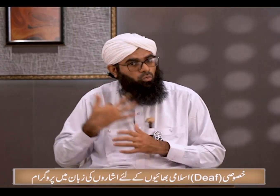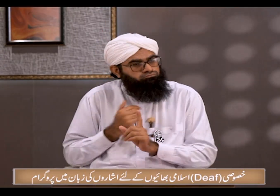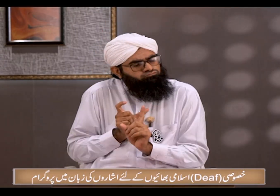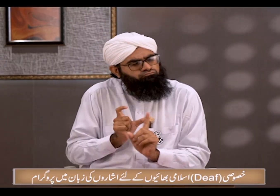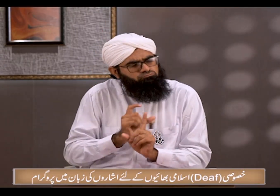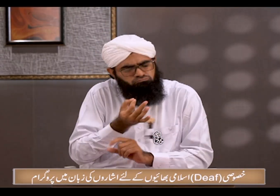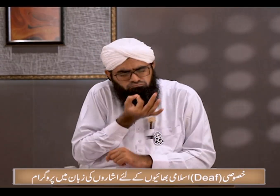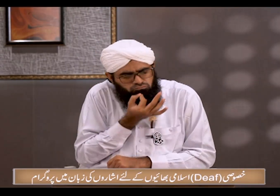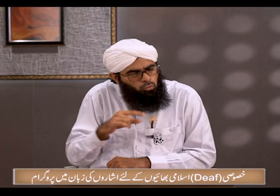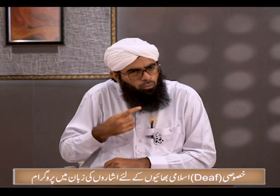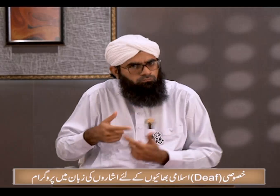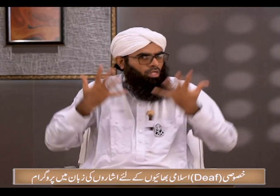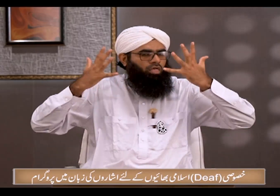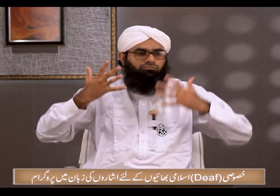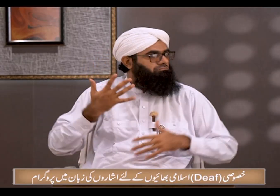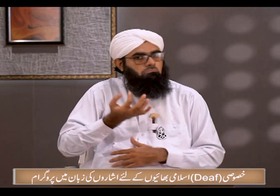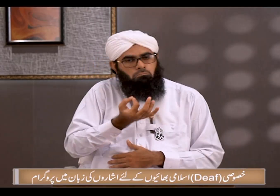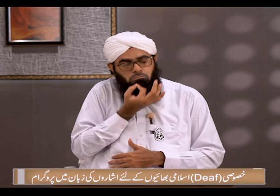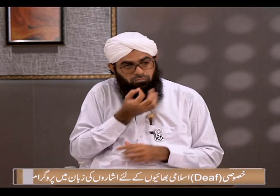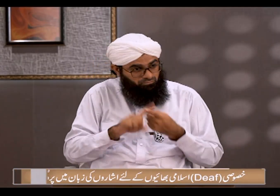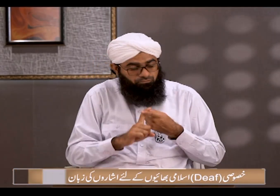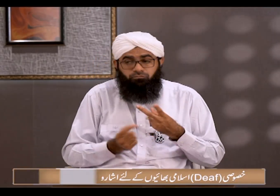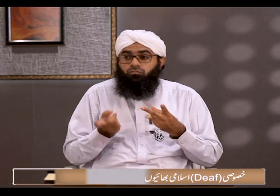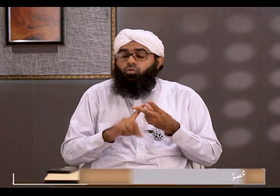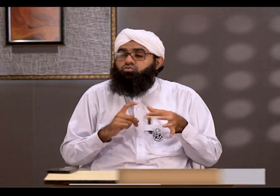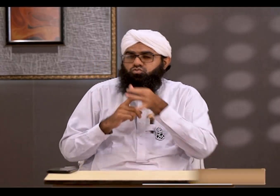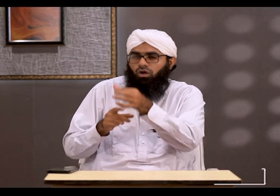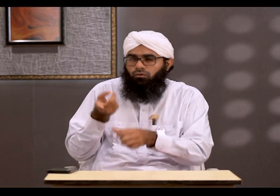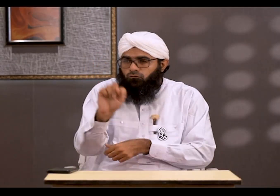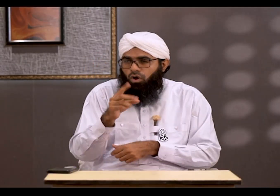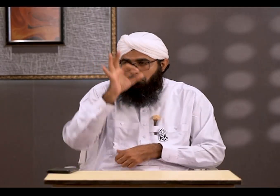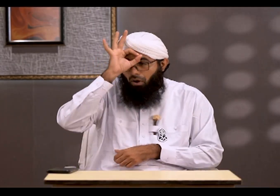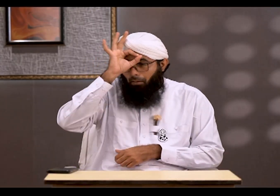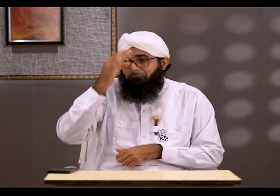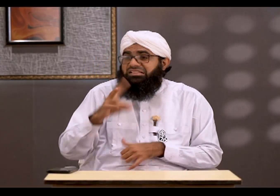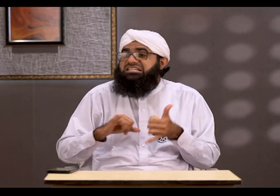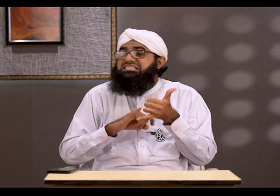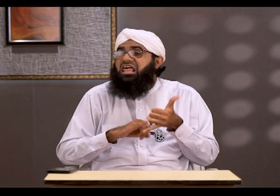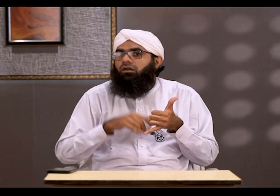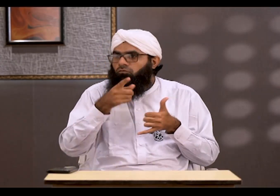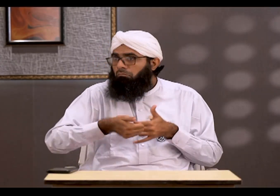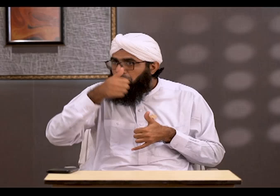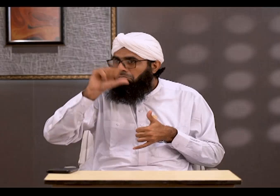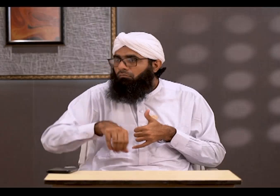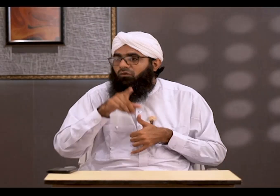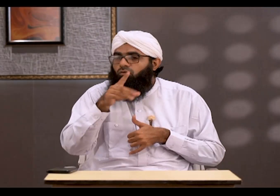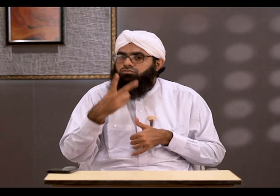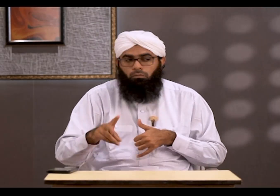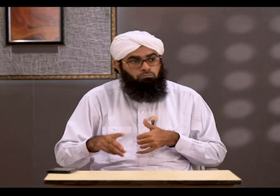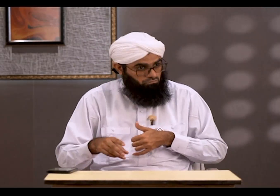کرتے۔ پھر حضرت سیدنا امام ابن سیرین رحمۃ اللہ علیہ کے متعلق پوچھا تو اس نے کہا کہ وہ جنت میں جہاں چاہے رہتے ہیں اور اس